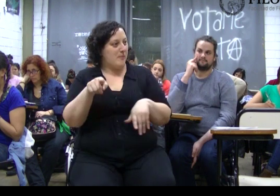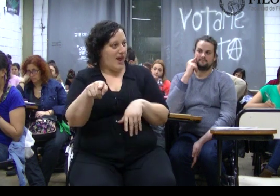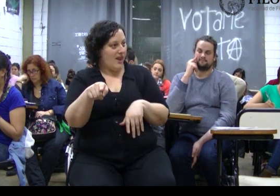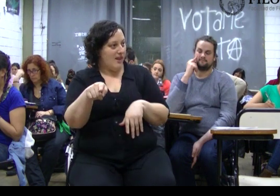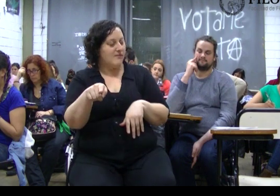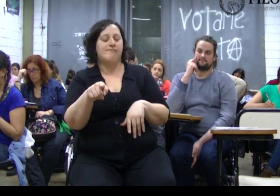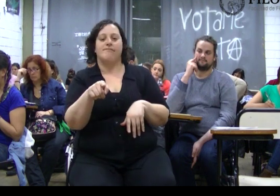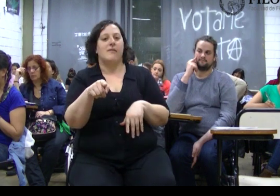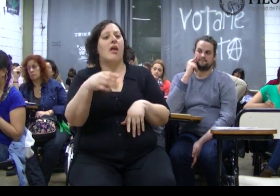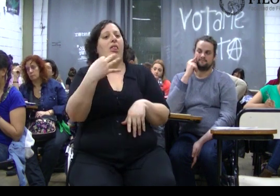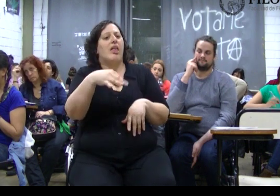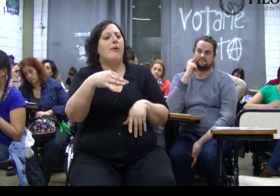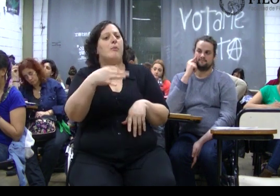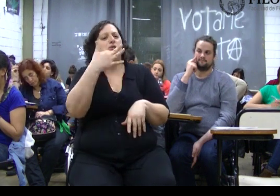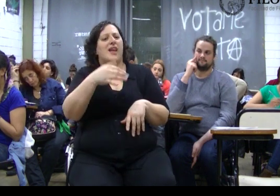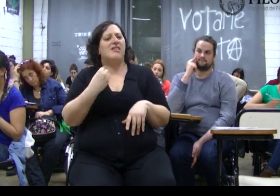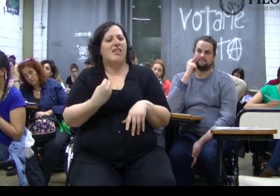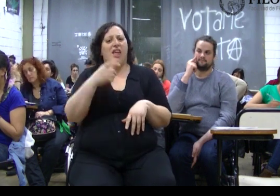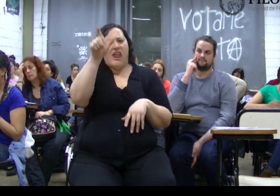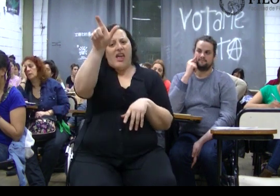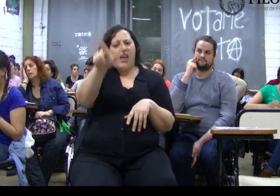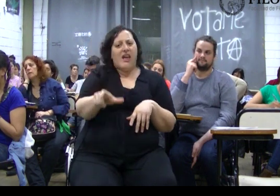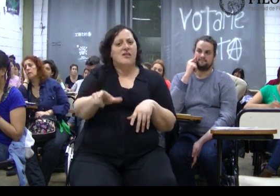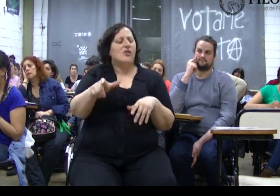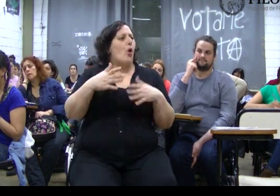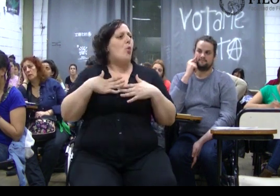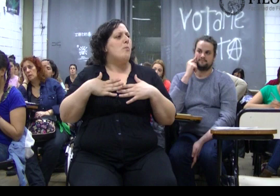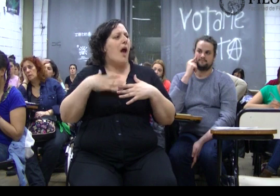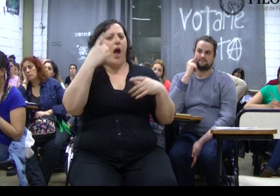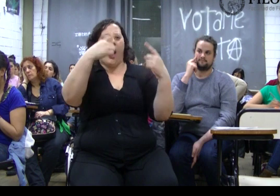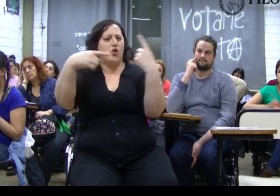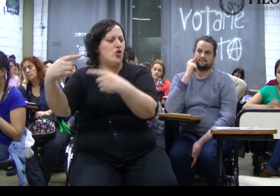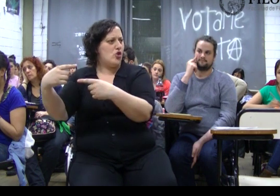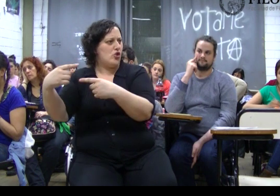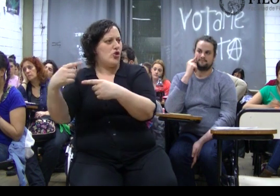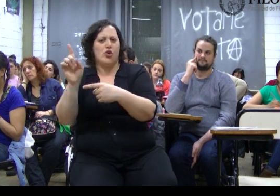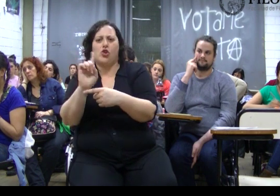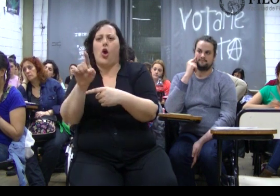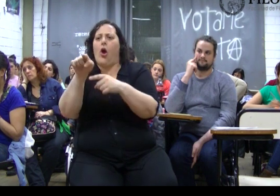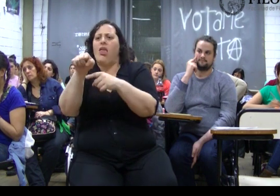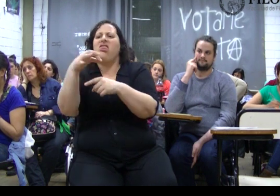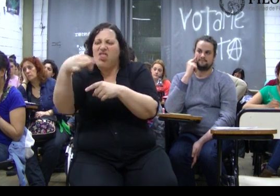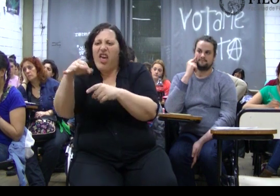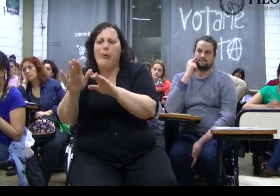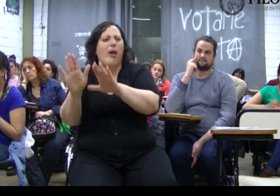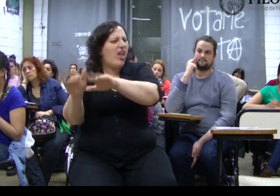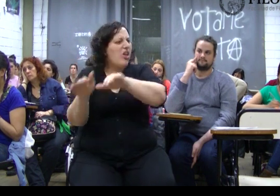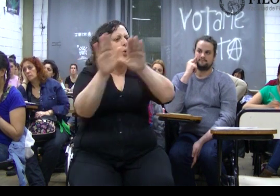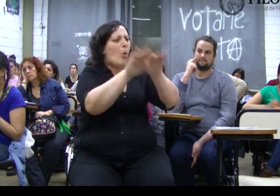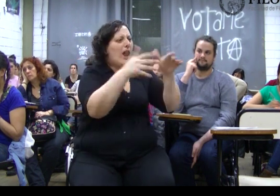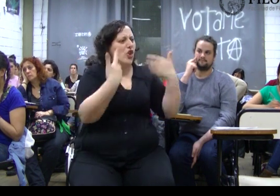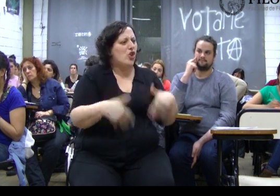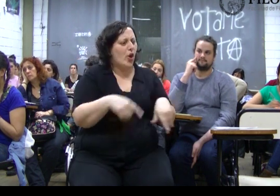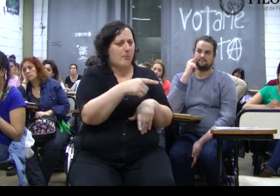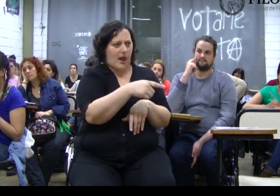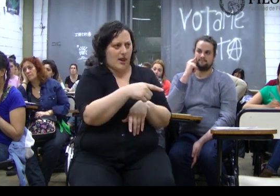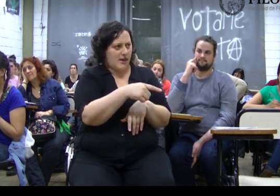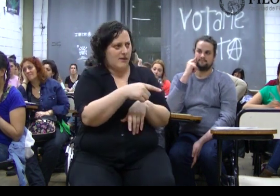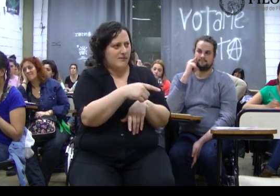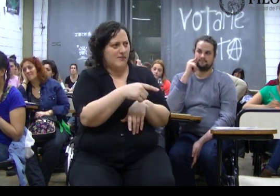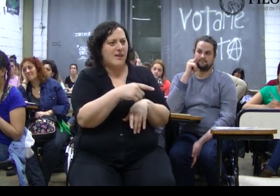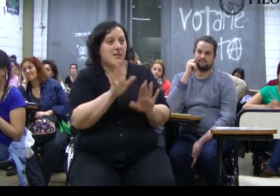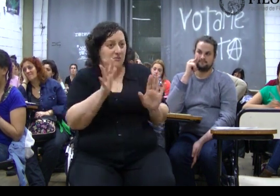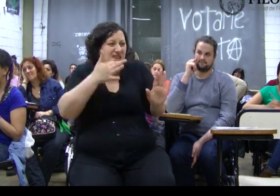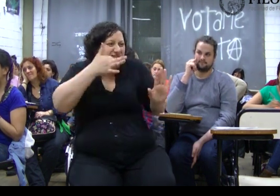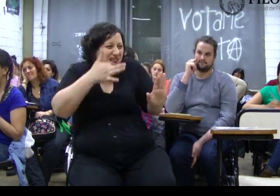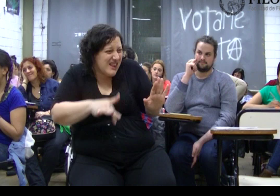humana y no en términos de lo otro de la normalidad. ¿Se entiende a vos? Si no se entiende,